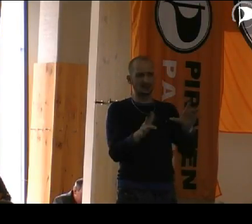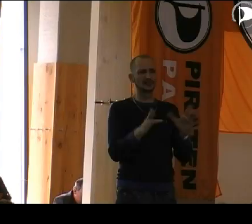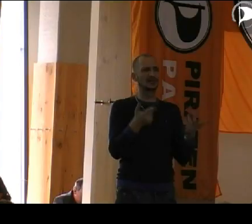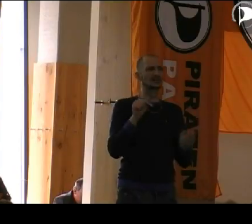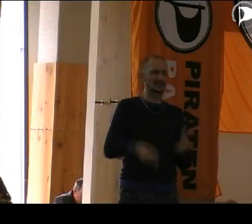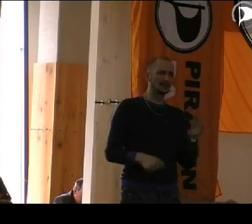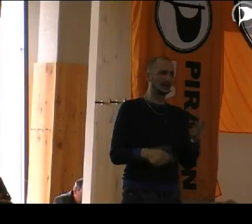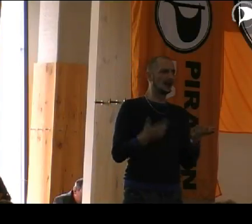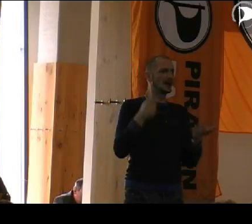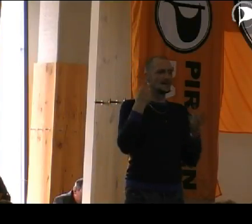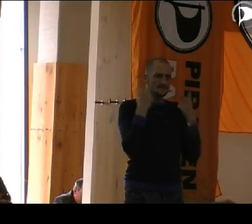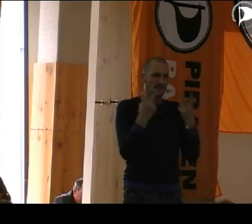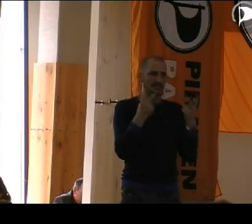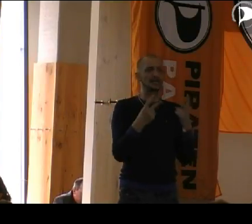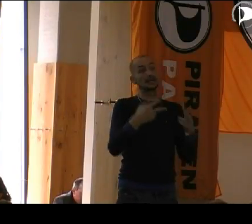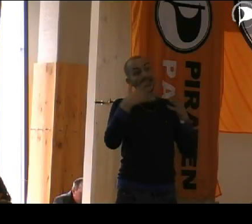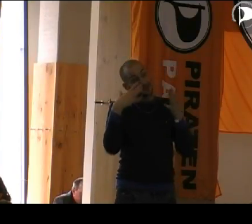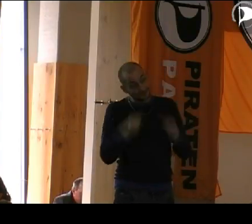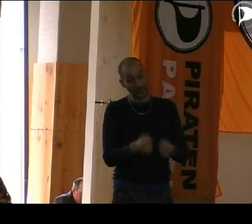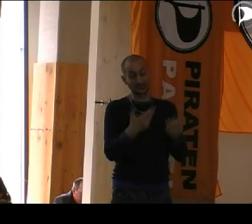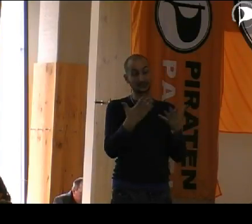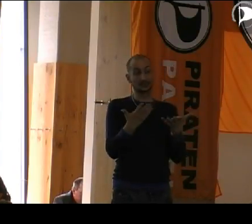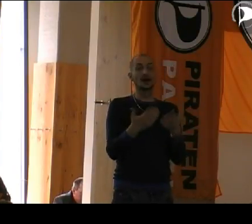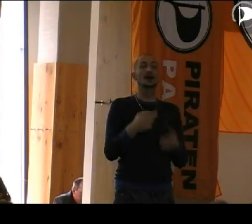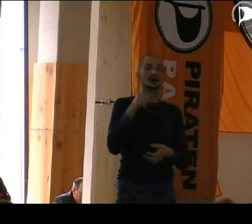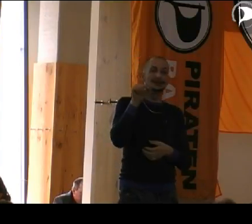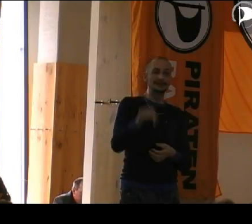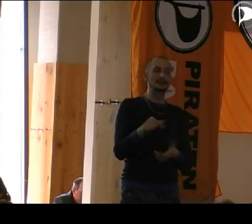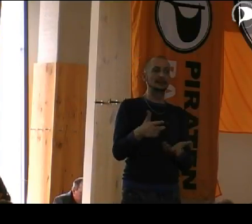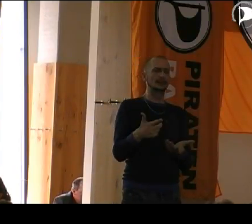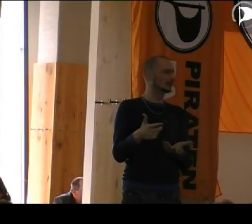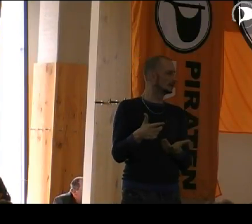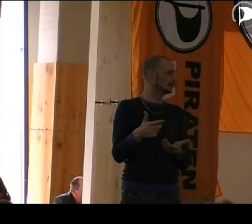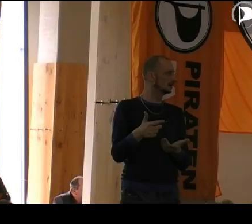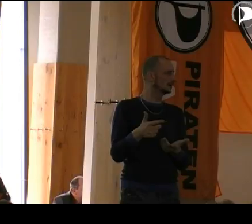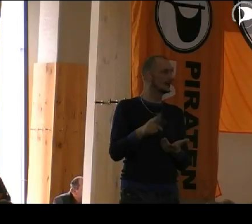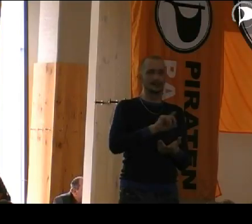ich bin jetzt nicht darauf festlegen sondern leider nicht mehr jetzt richtig